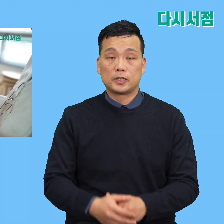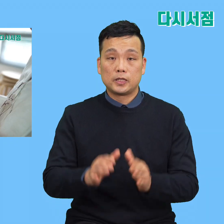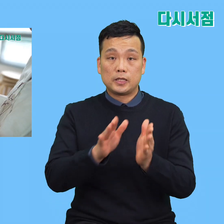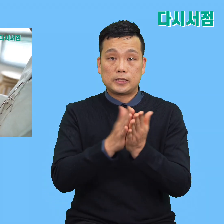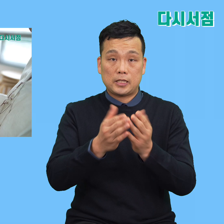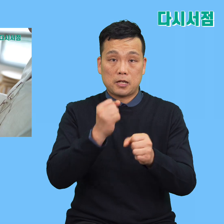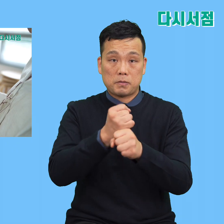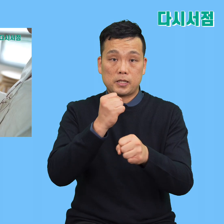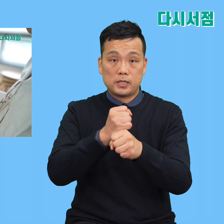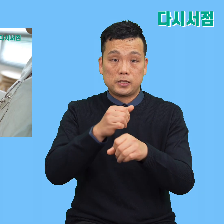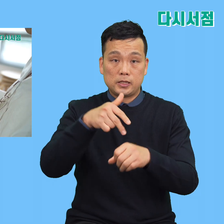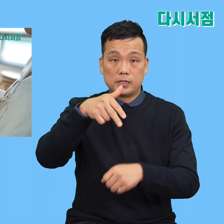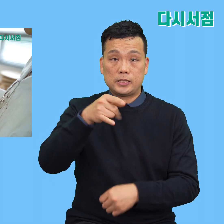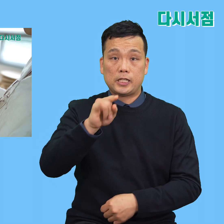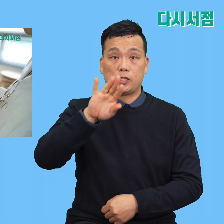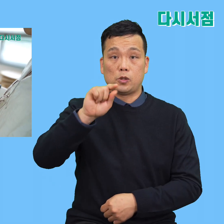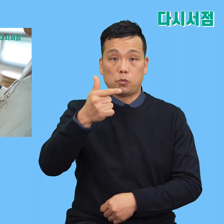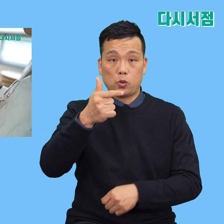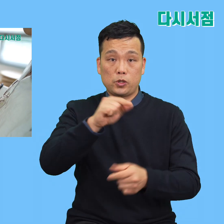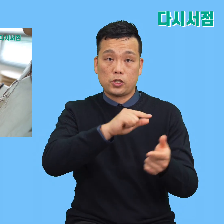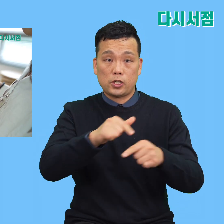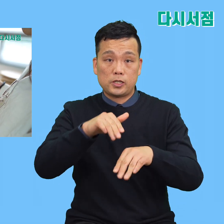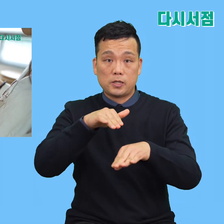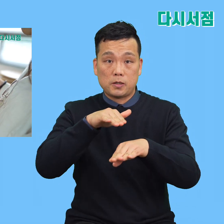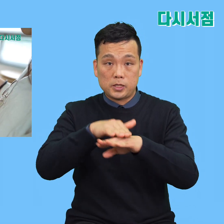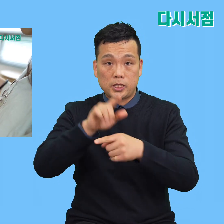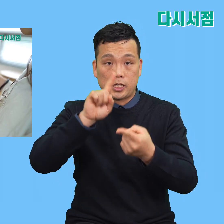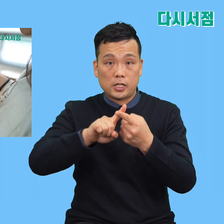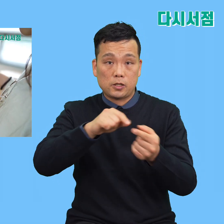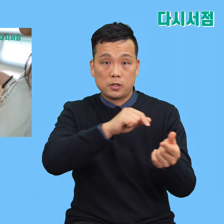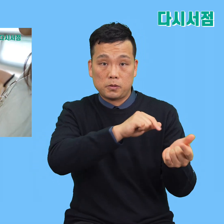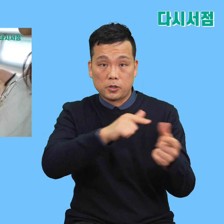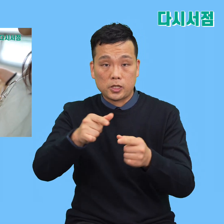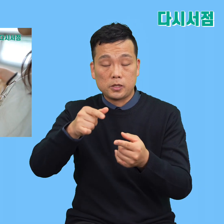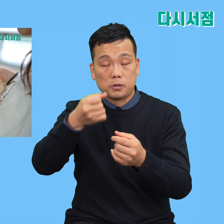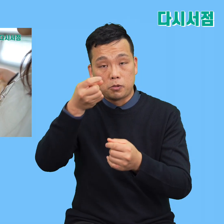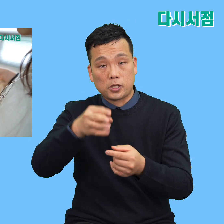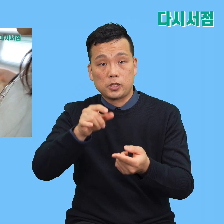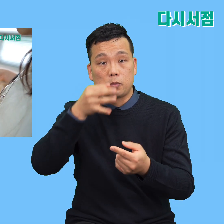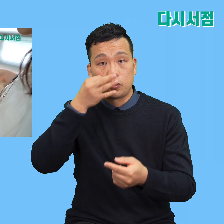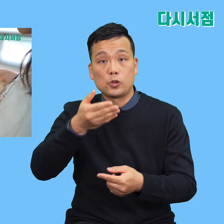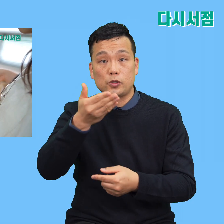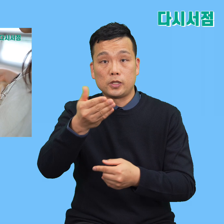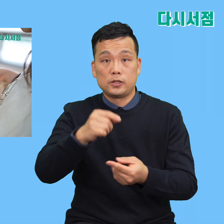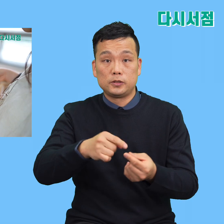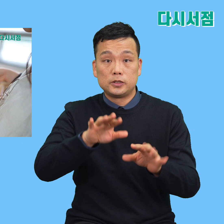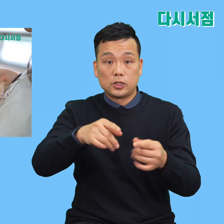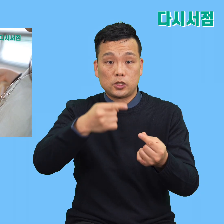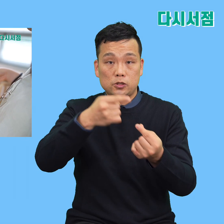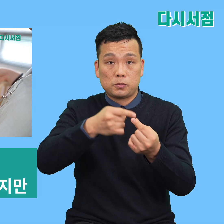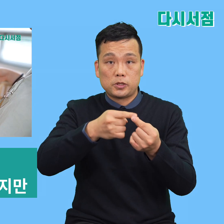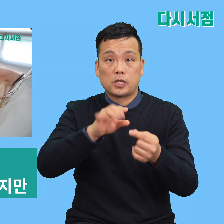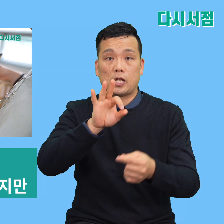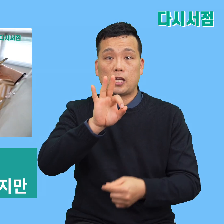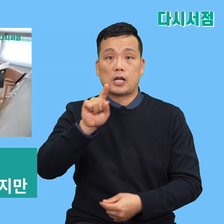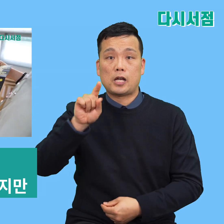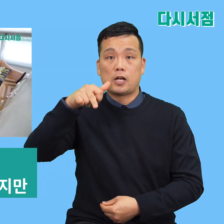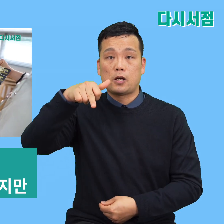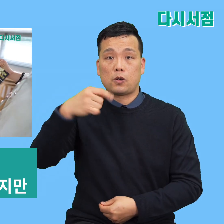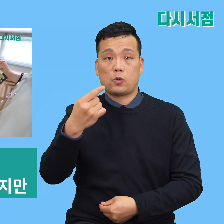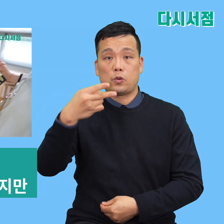이 책은 긴 종이를 여러 번 접어 만든 아코디언 형태의 재본 방식입니다.